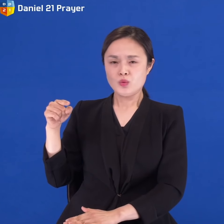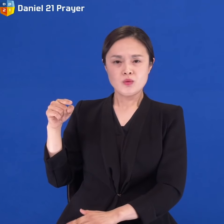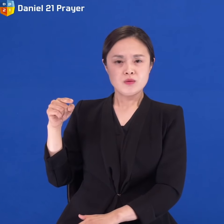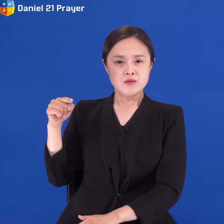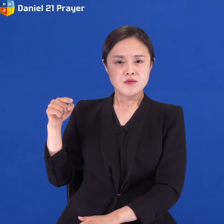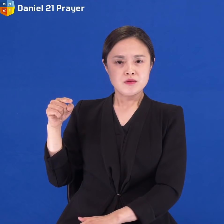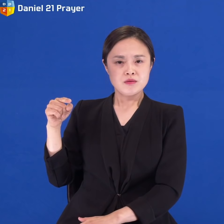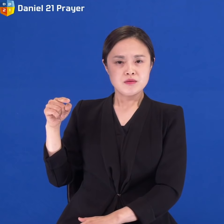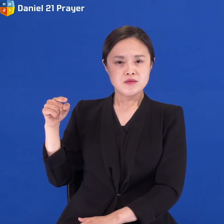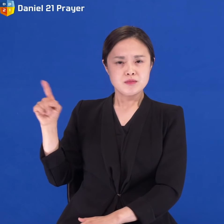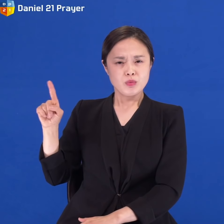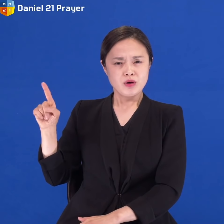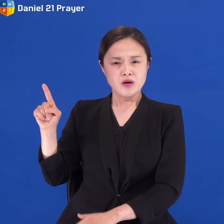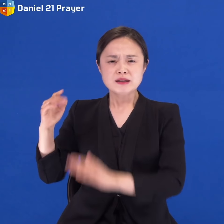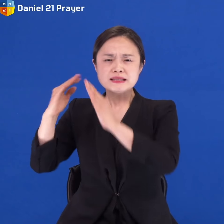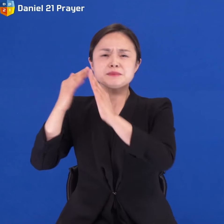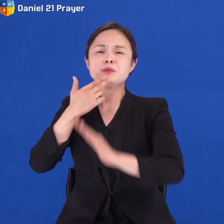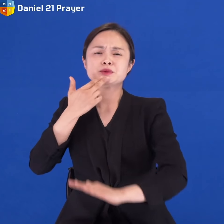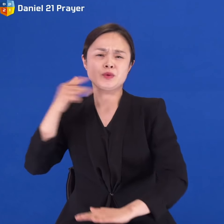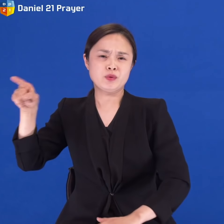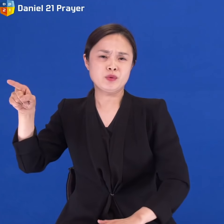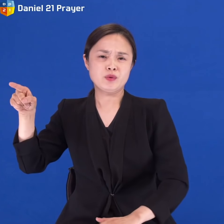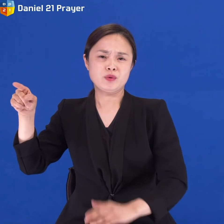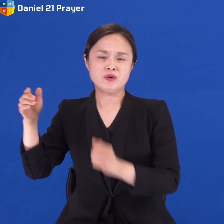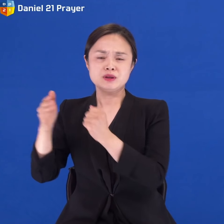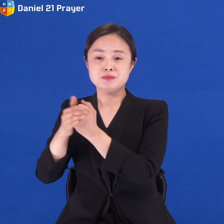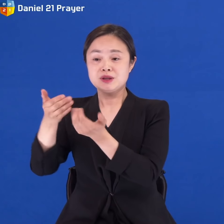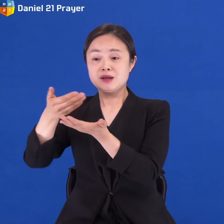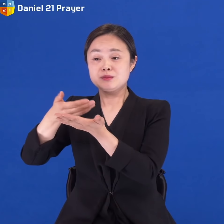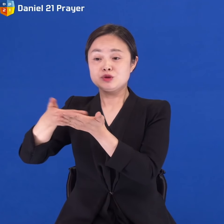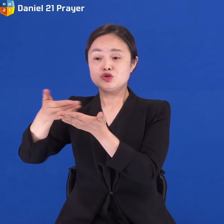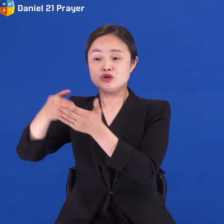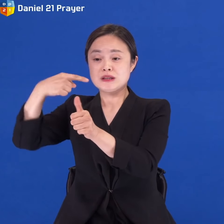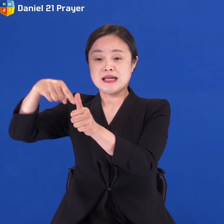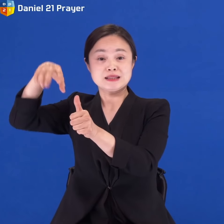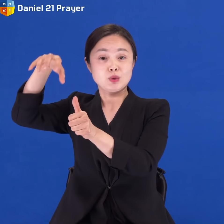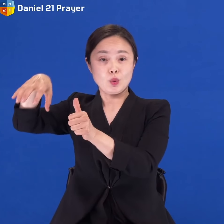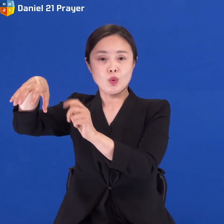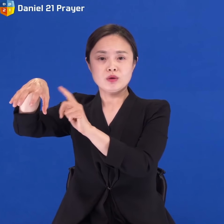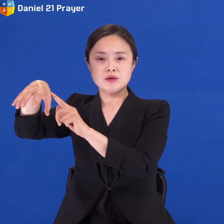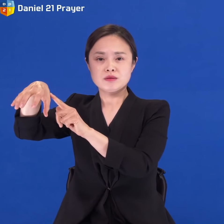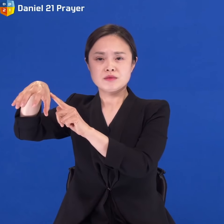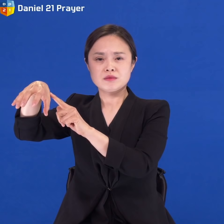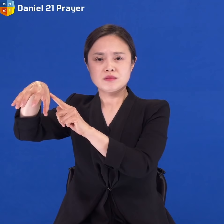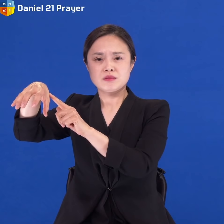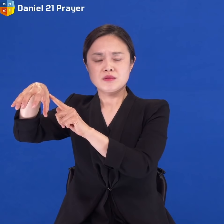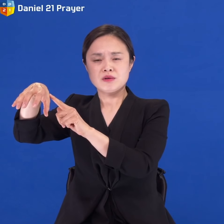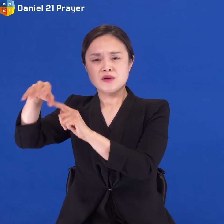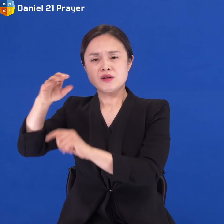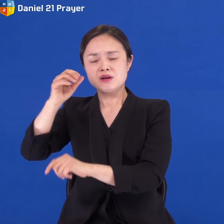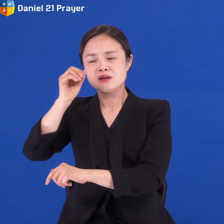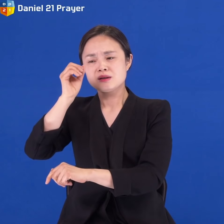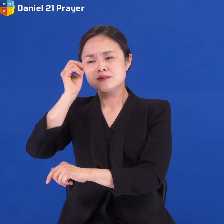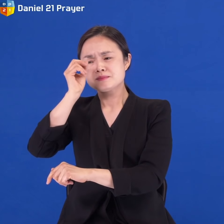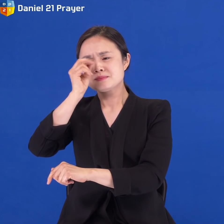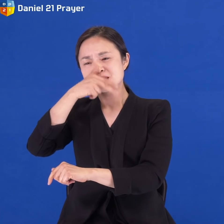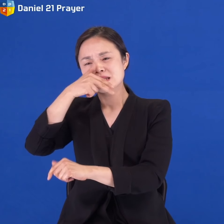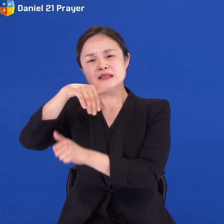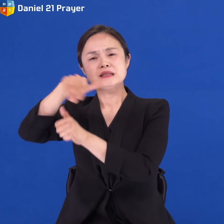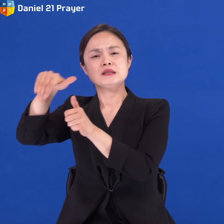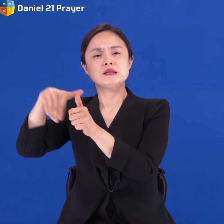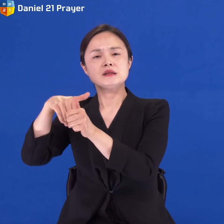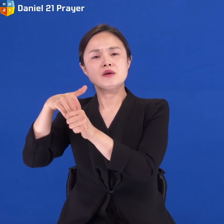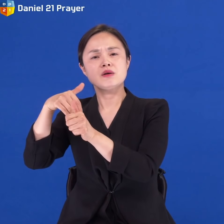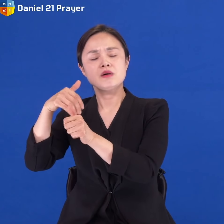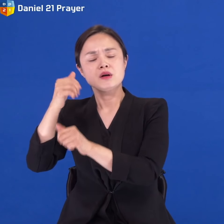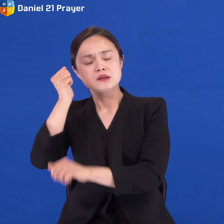밥그릇인지 악교 국그릇인지 모르는 그릇에 라면을 끓여